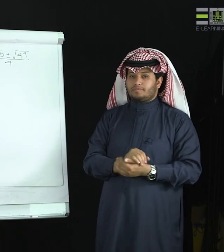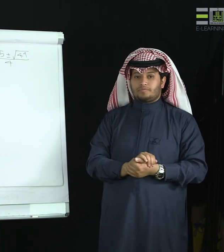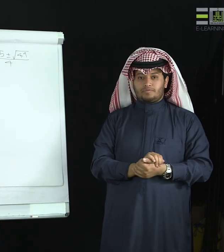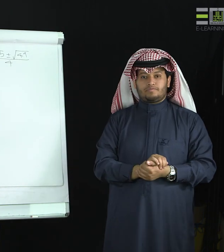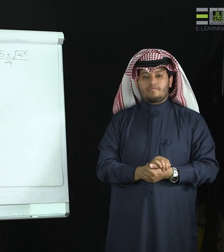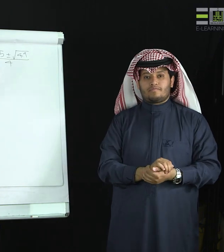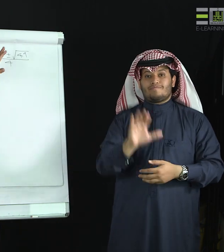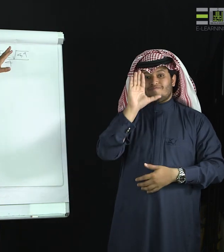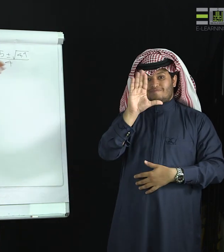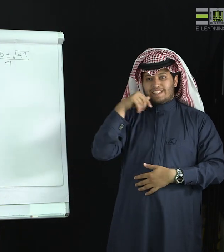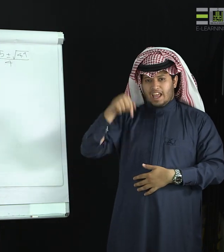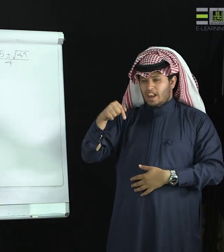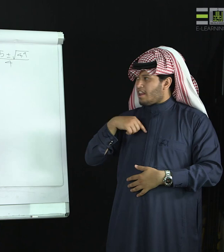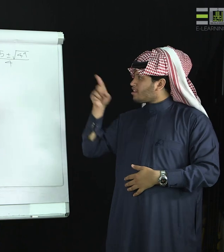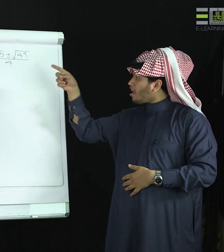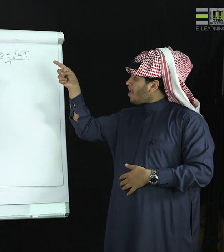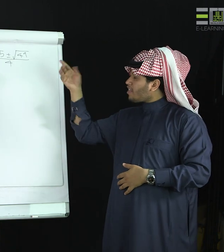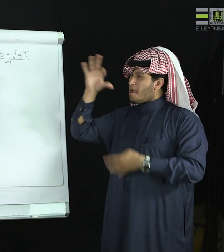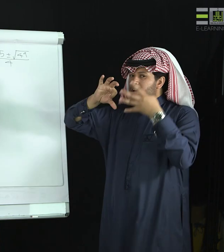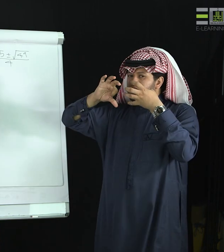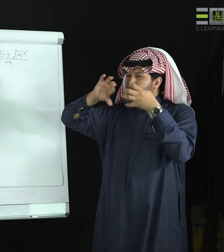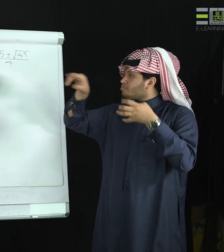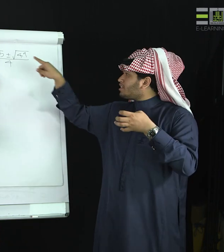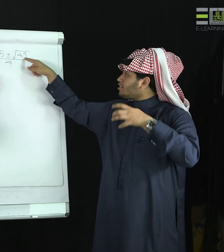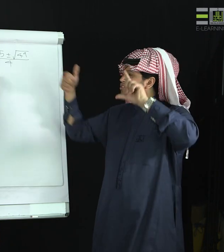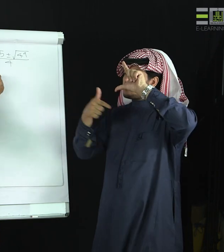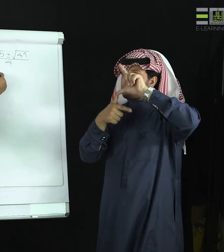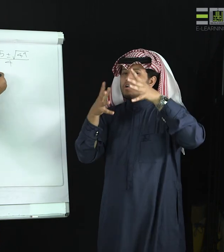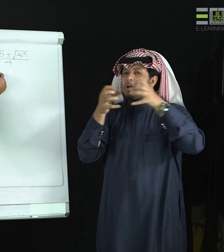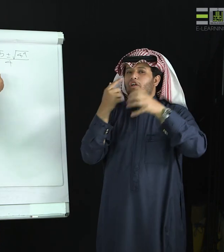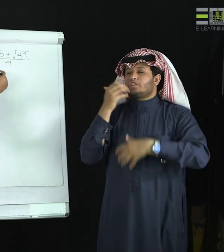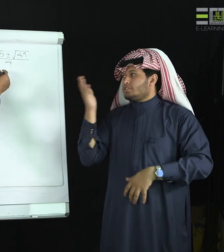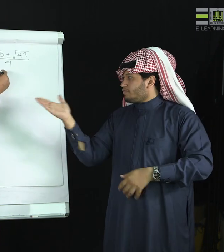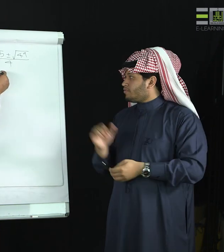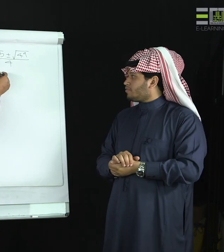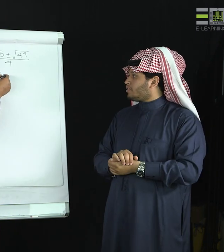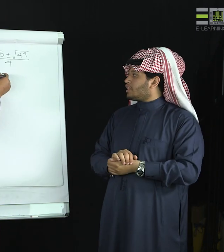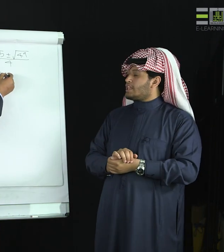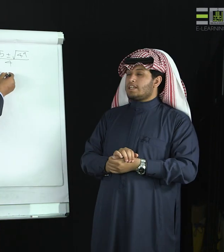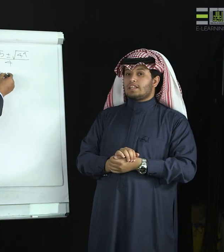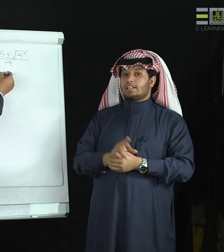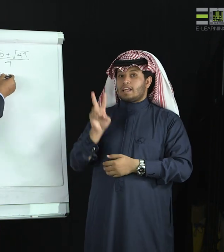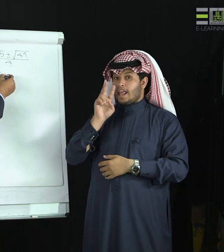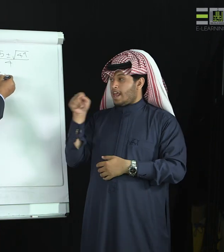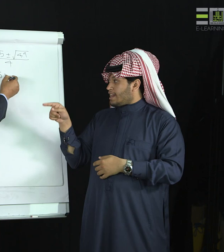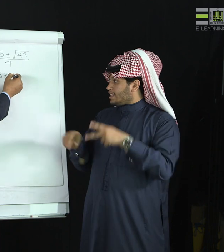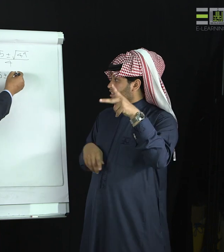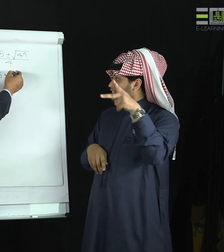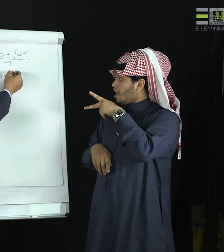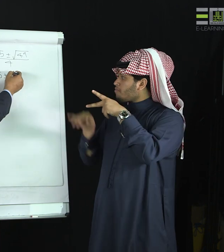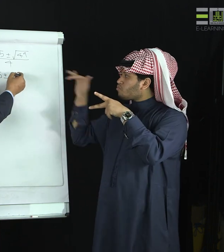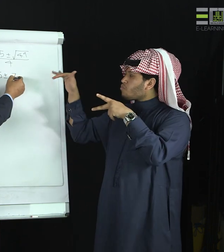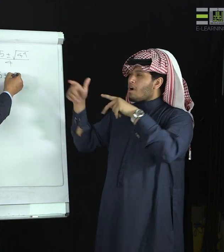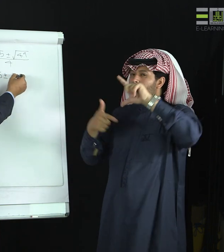طيب تعالى بقى نجيب جذر 49، يبقى سالب 5 جذر 49 معلوم اللي